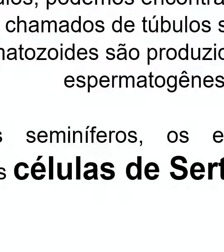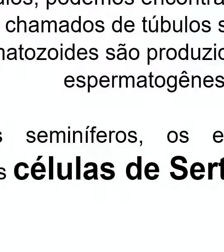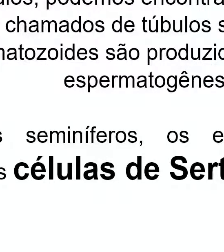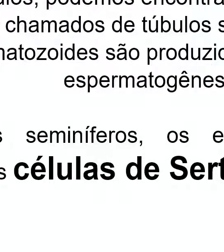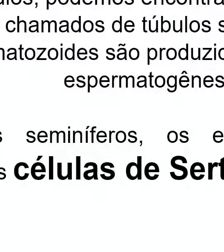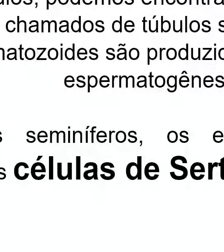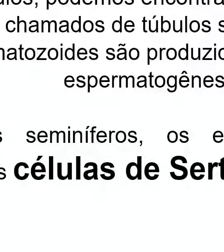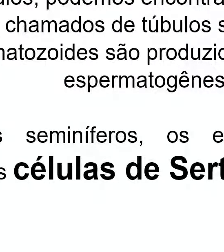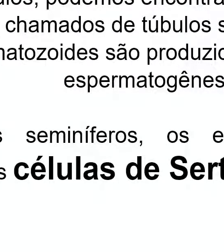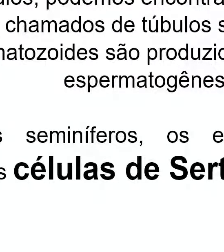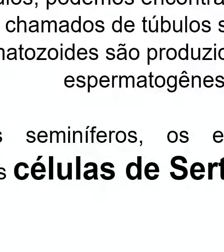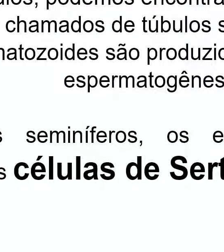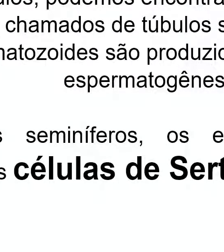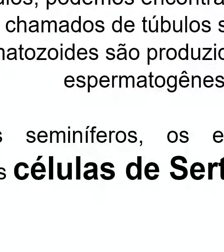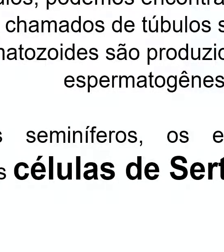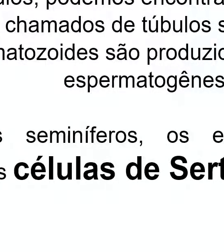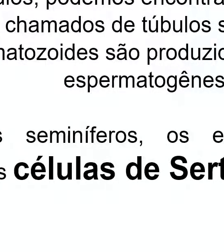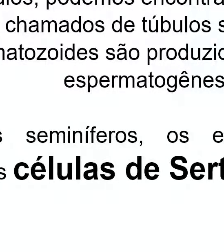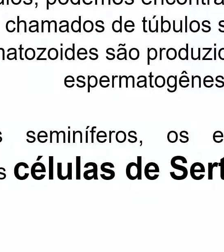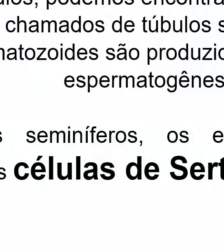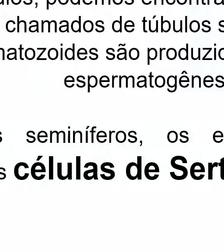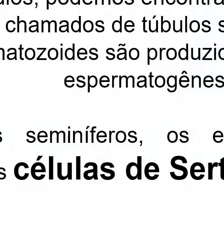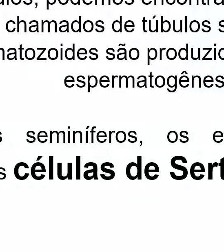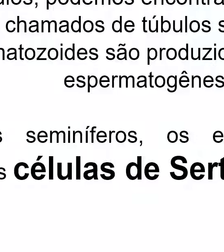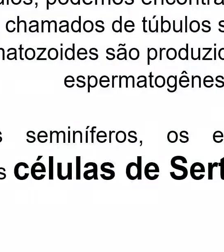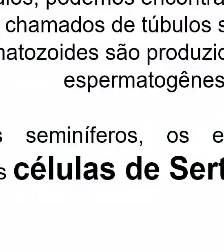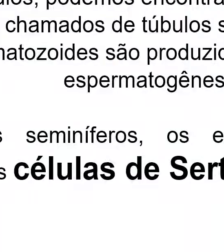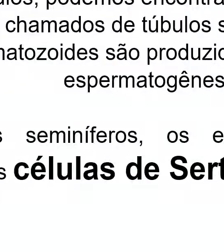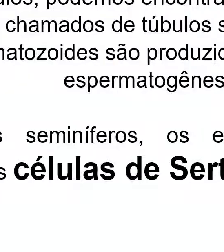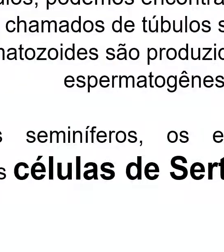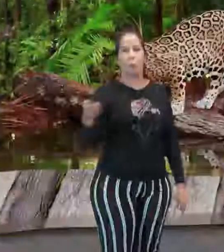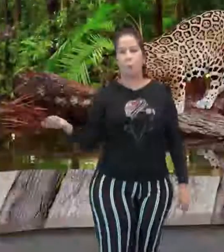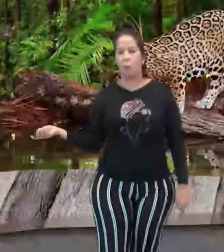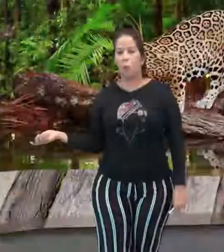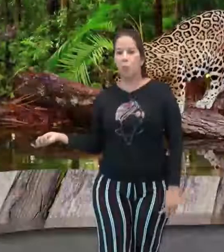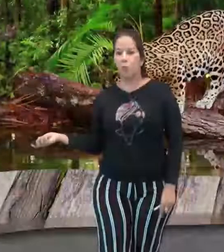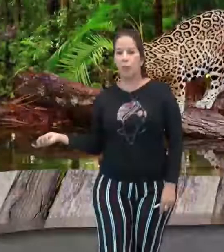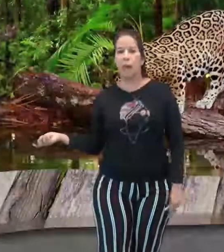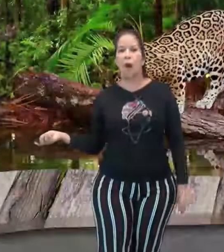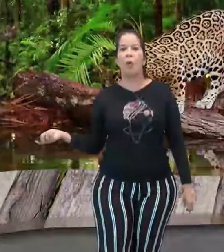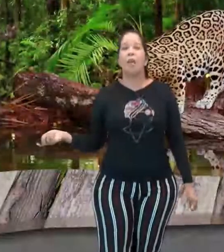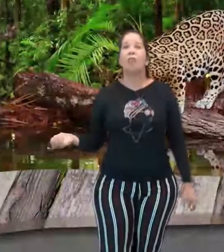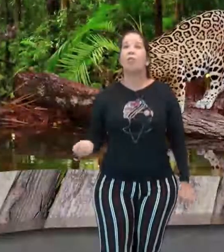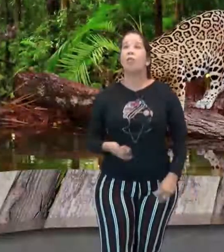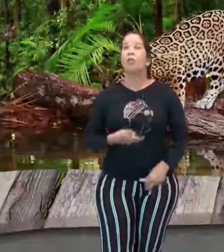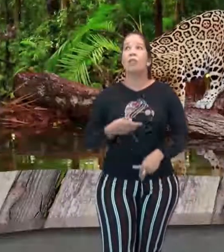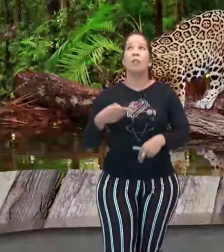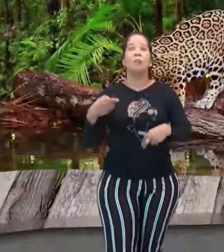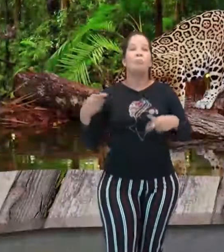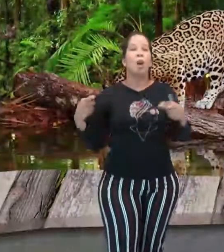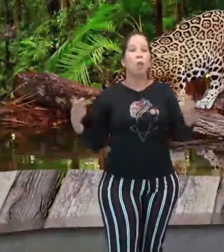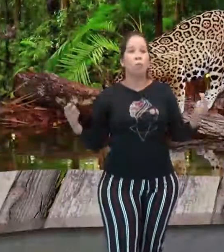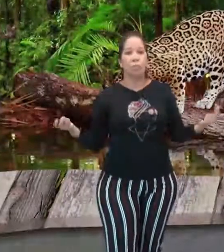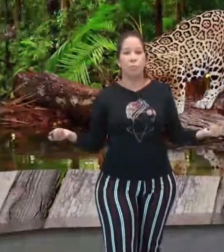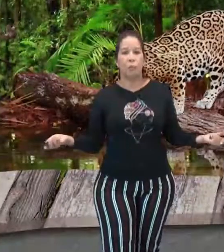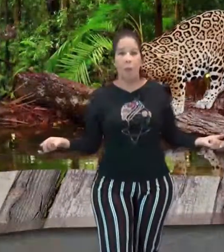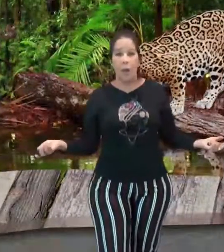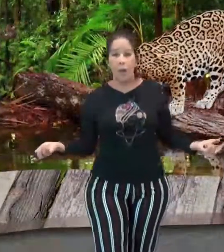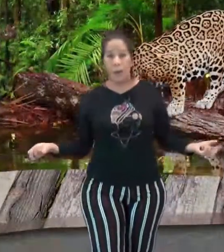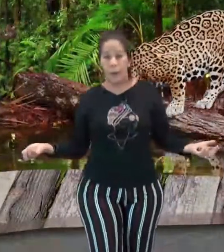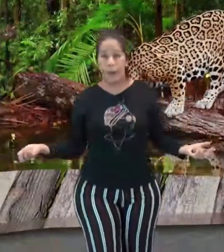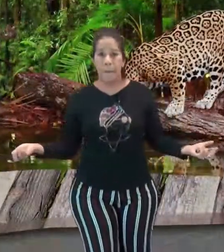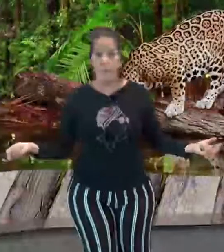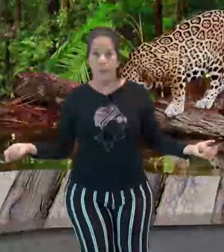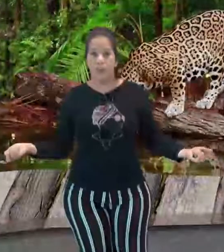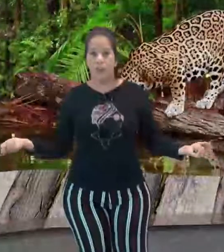berçário dos espermatozoides, galera. Como se você entrasse num hospital e encontrasse aquele monte de